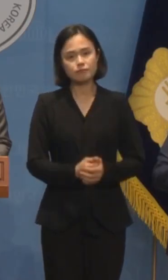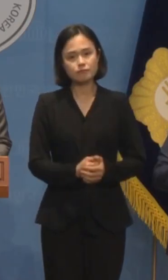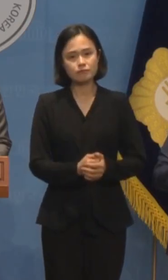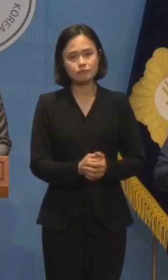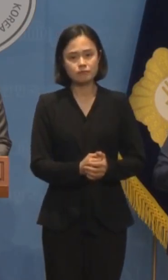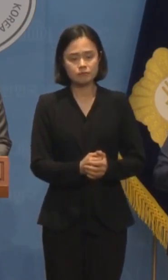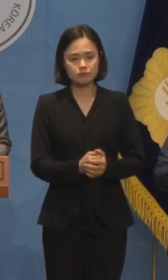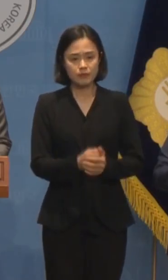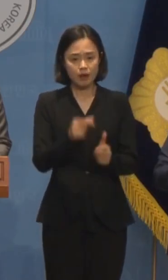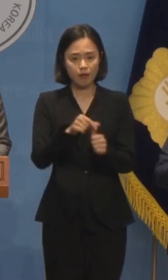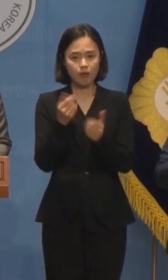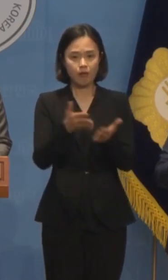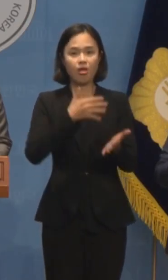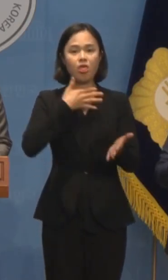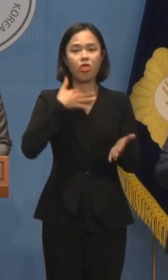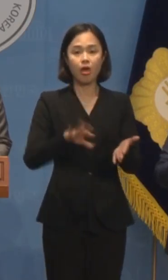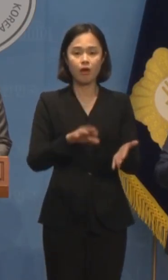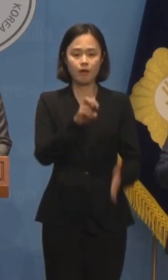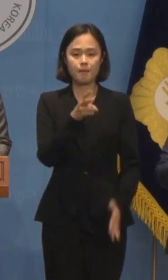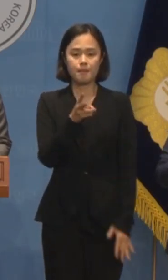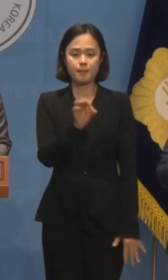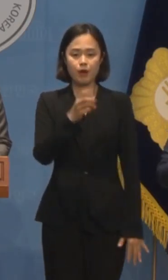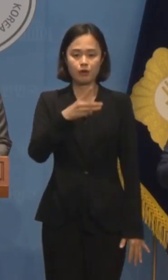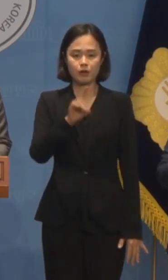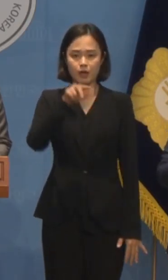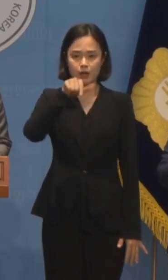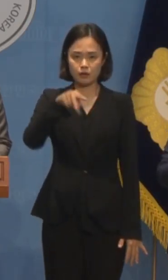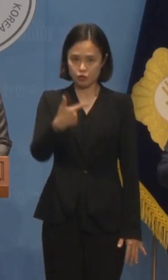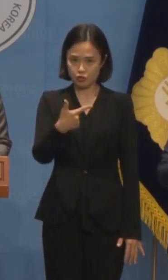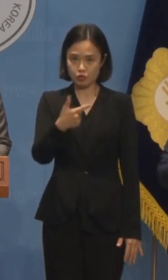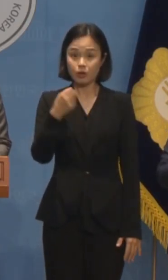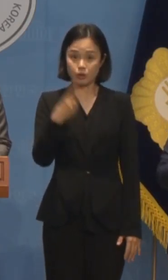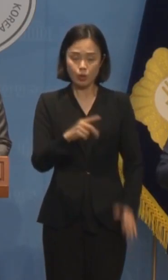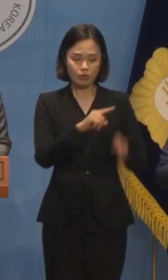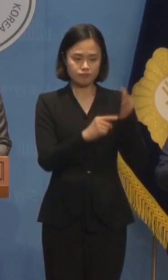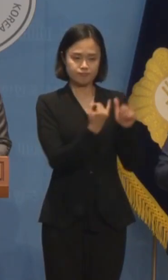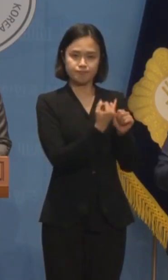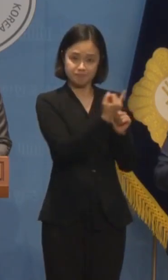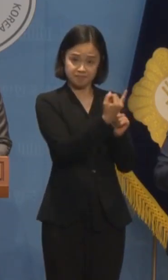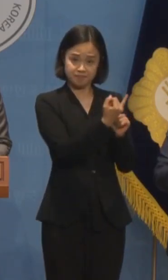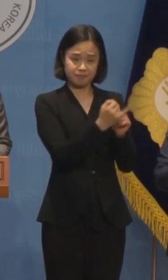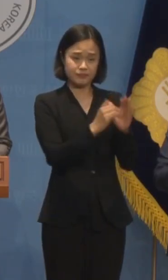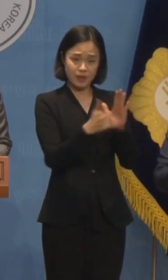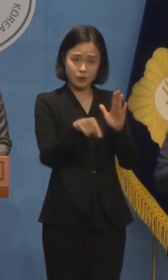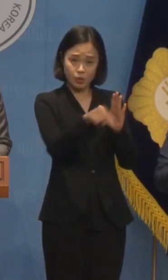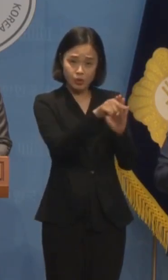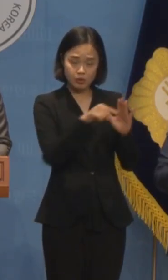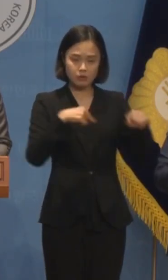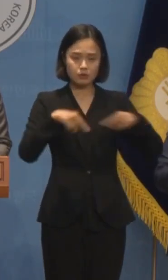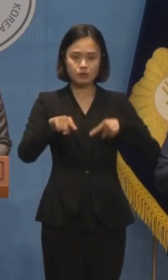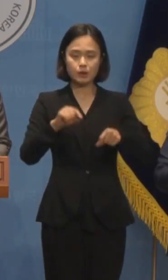명태균과 김건희 여사가 전가의 보도처럼 휘두르고 있었으며 이 앞에서